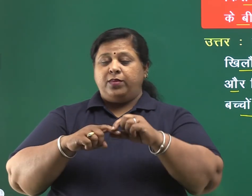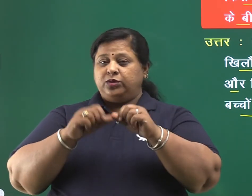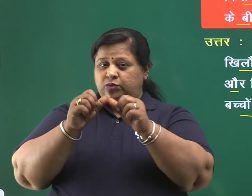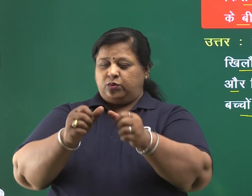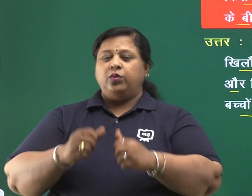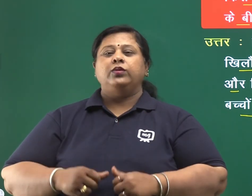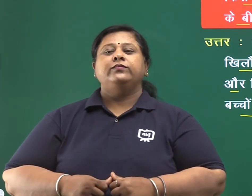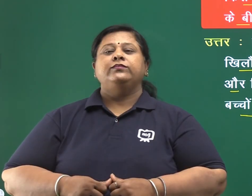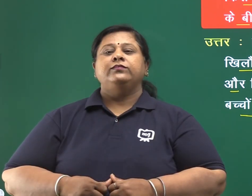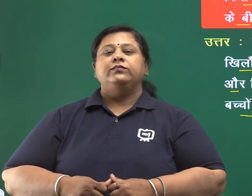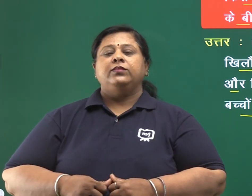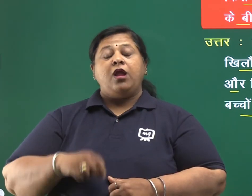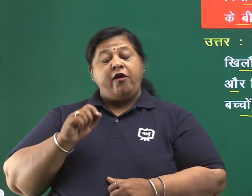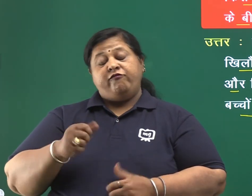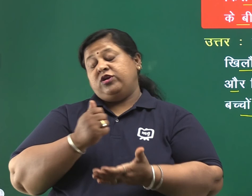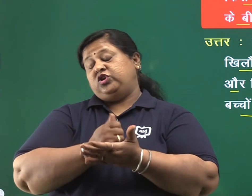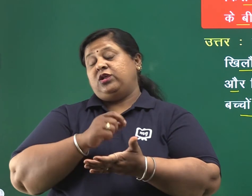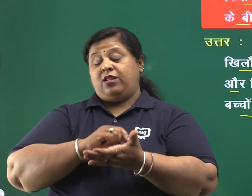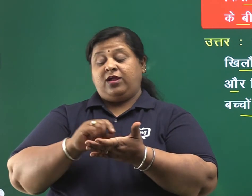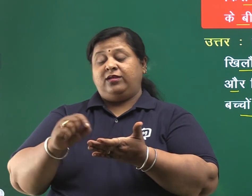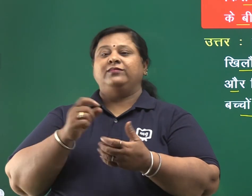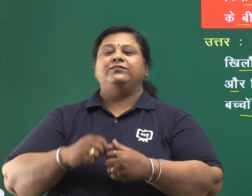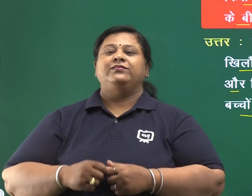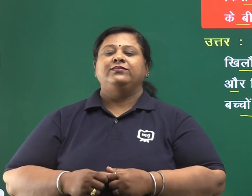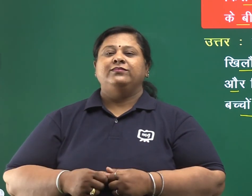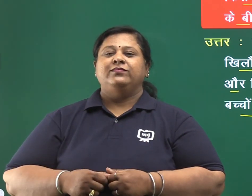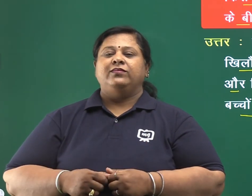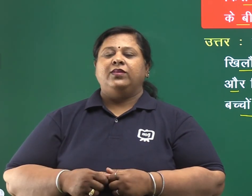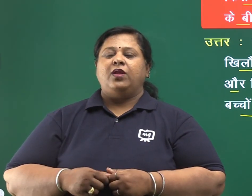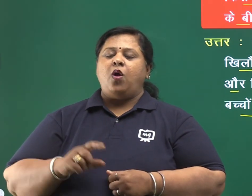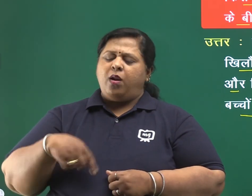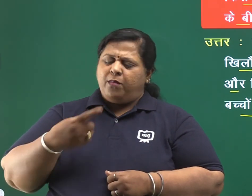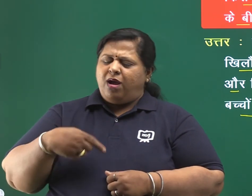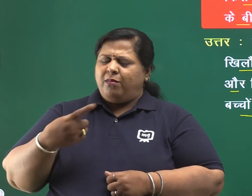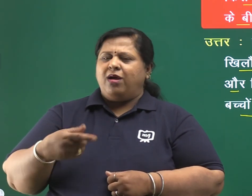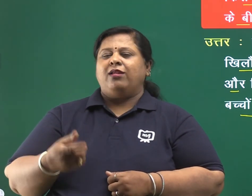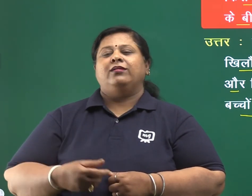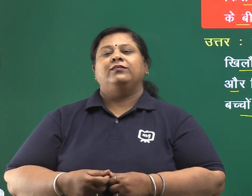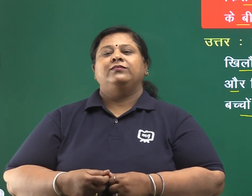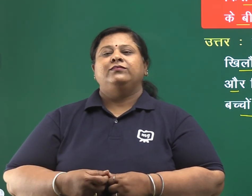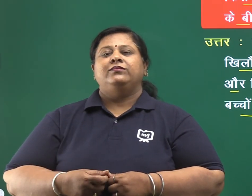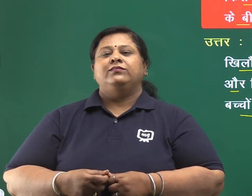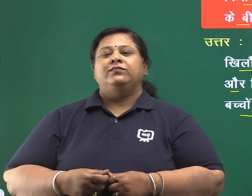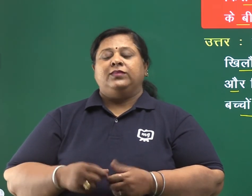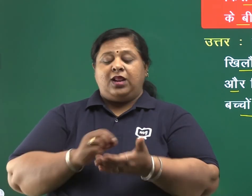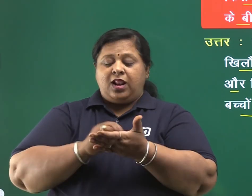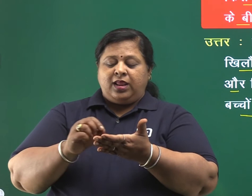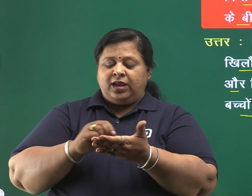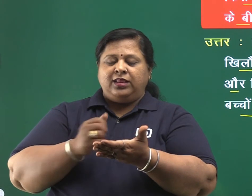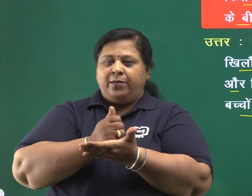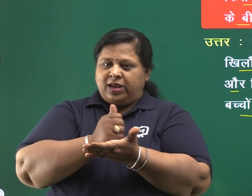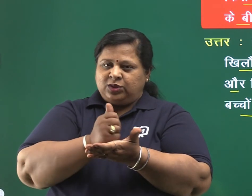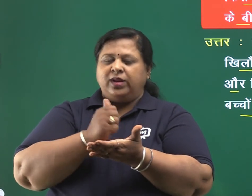प्रश्नोत्तरों को अवश्य लिखें और बार बार लिखित अभ्यास